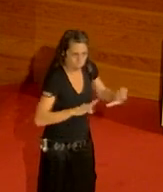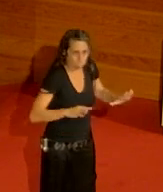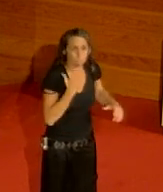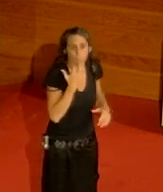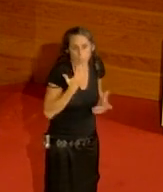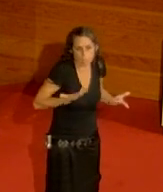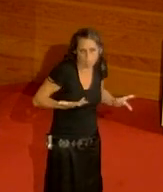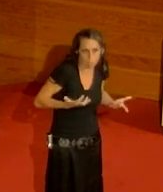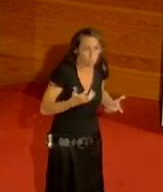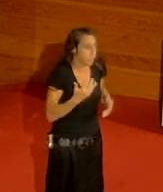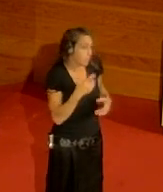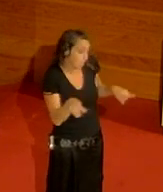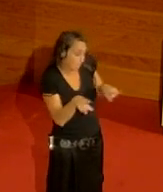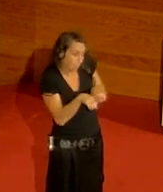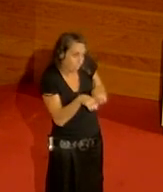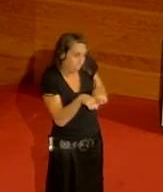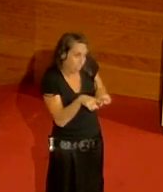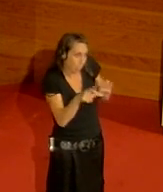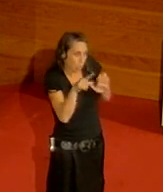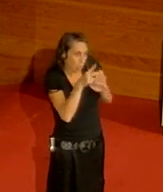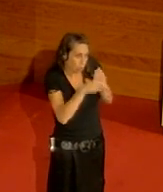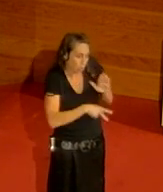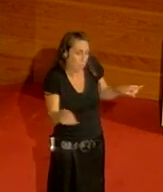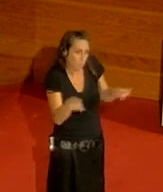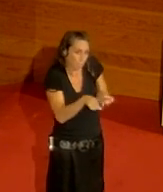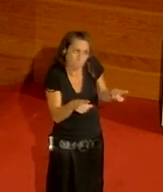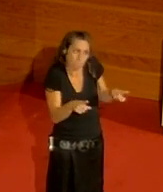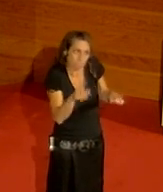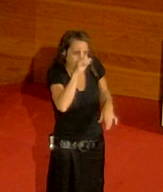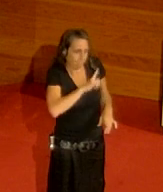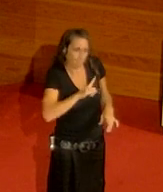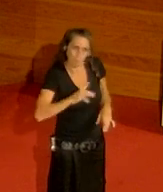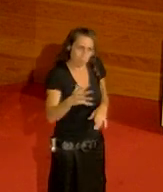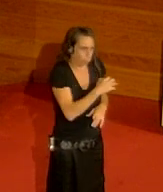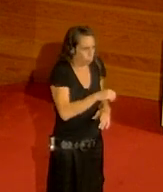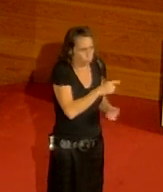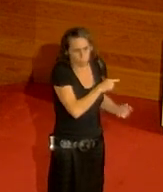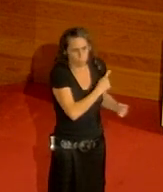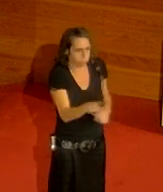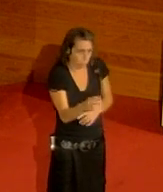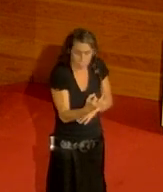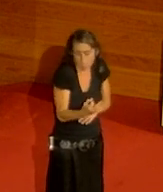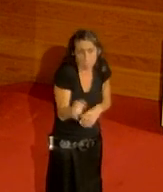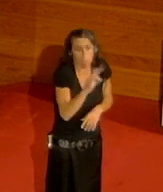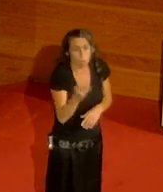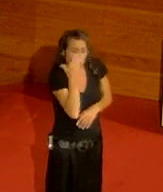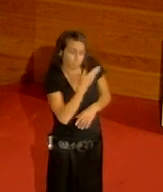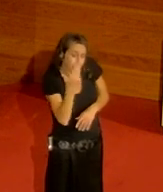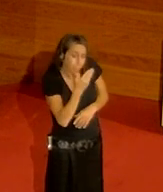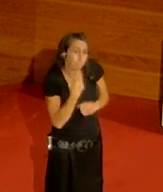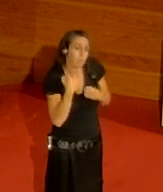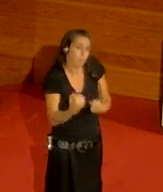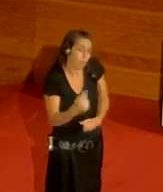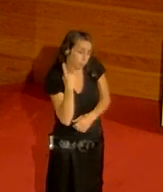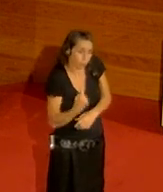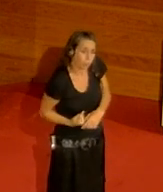tienen que ir al servicio militar igual que van todos los jóvenes israelíes o pueden ser los que digan es que una escuela de ortodoxa no puede recibir fondos públicos